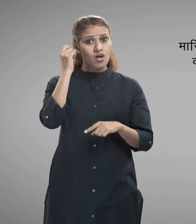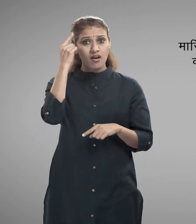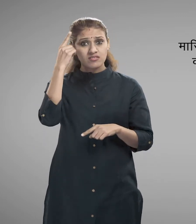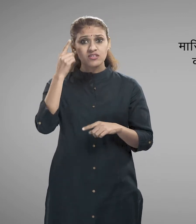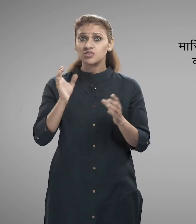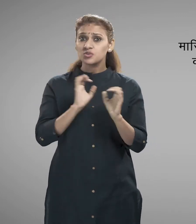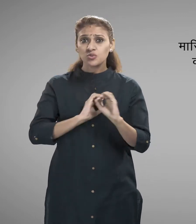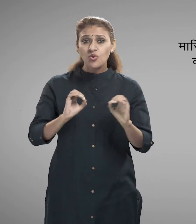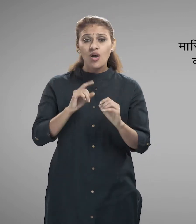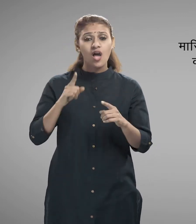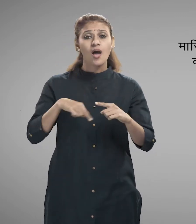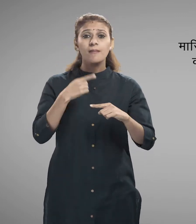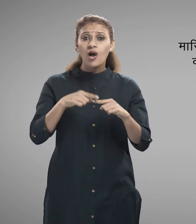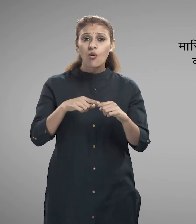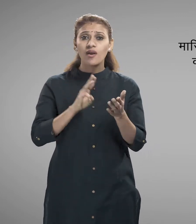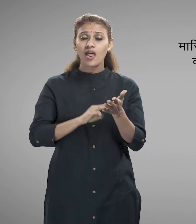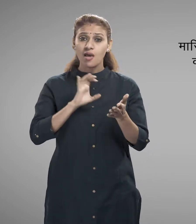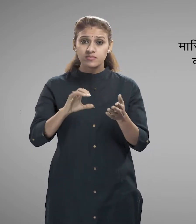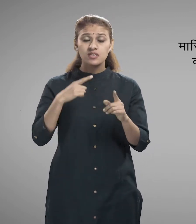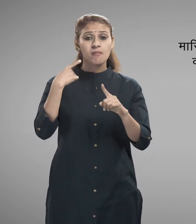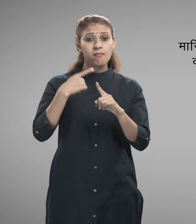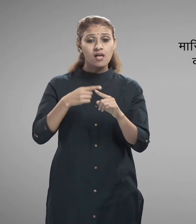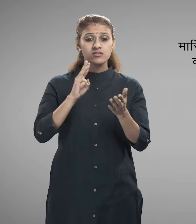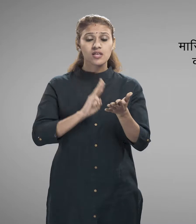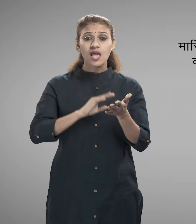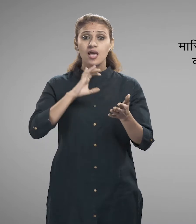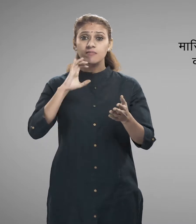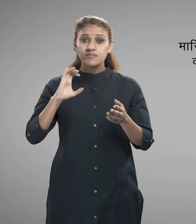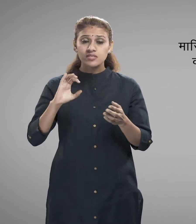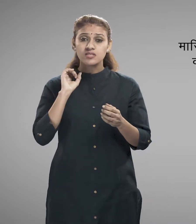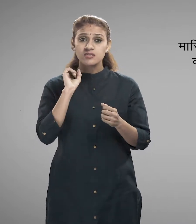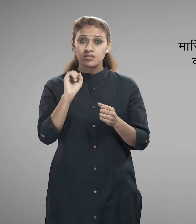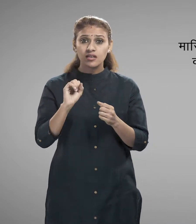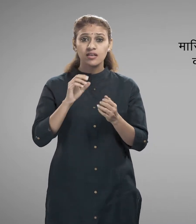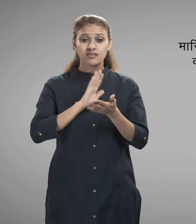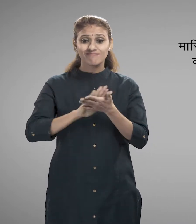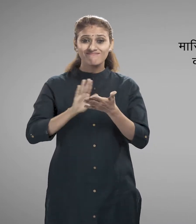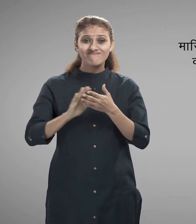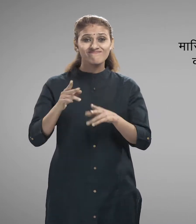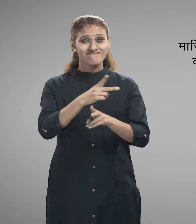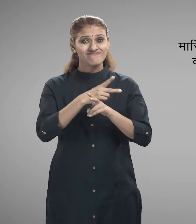मासिक धर्म और मासिक धर्म स्वच्छता के विषय में न जानने के ये नतीजे हो सकते हैं।